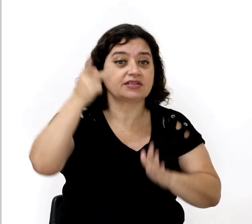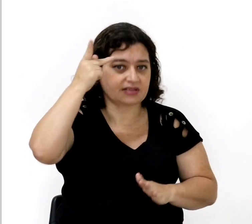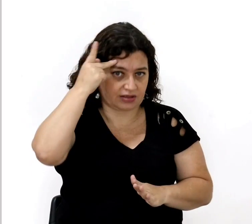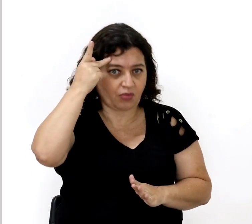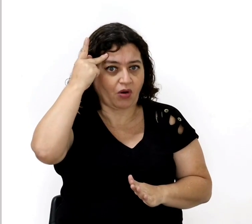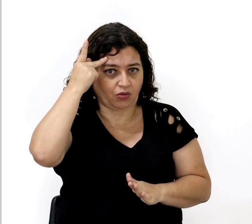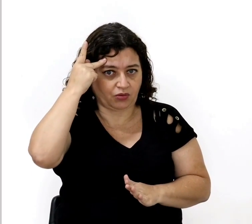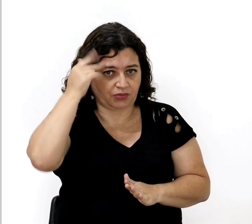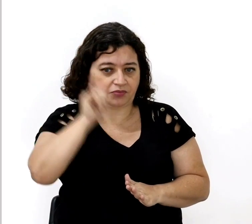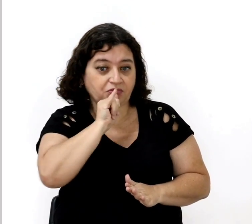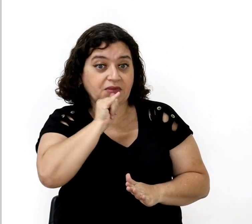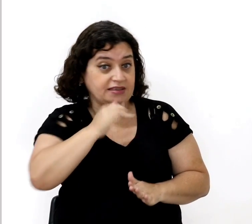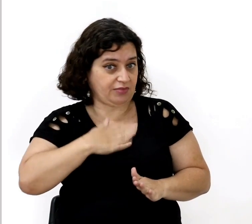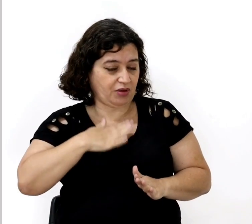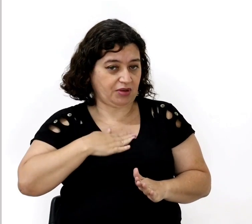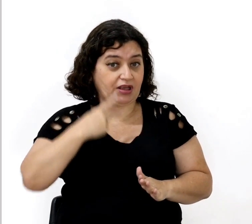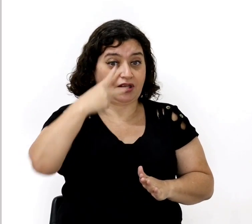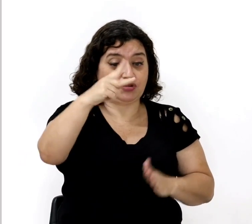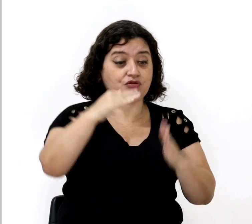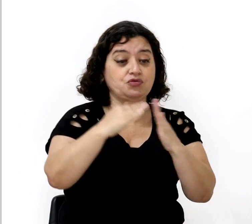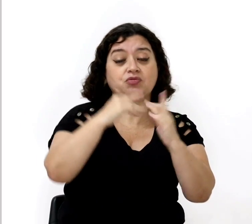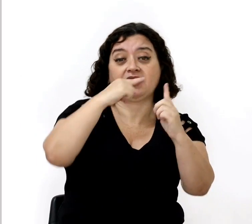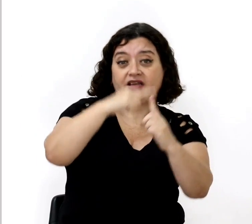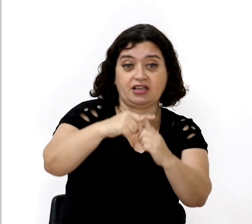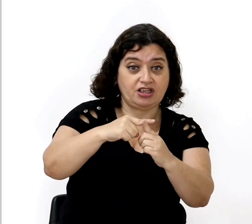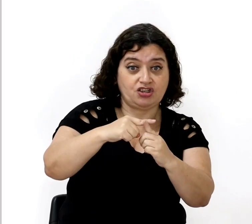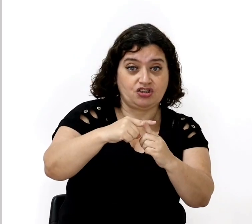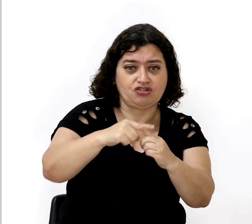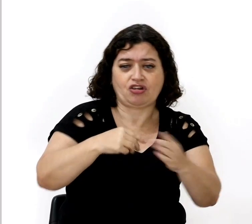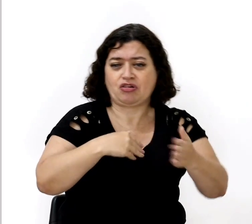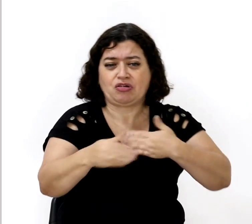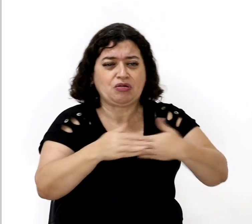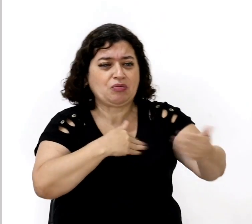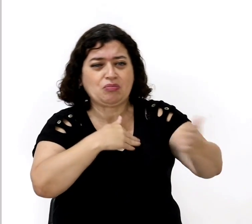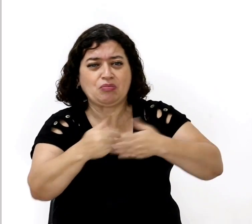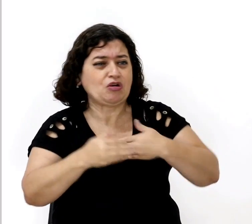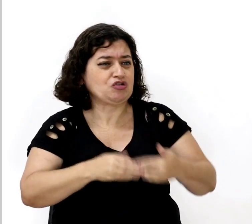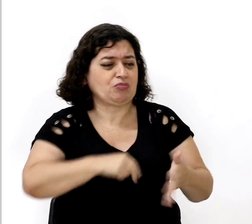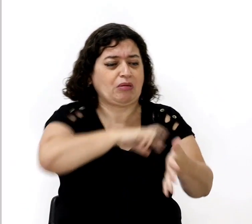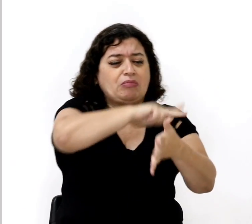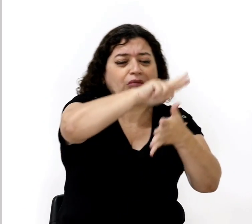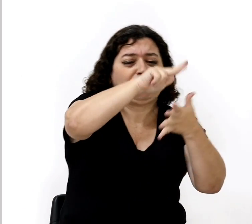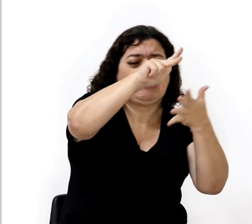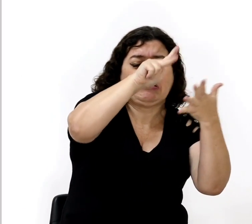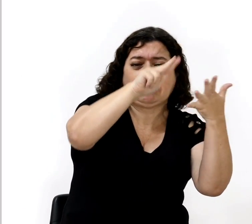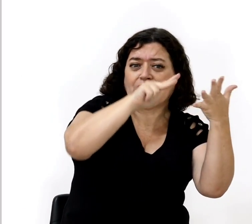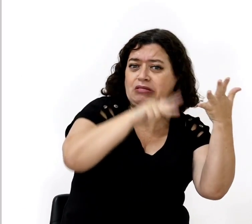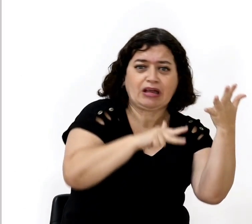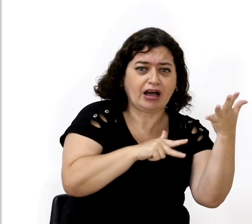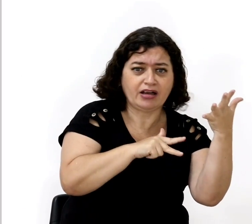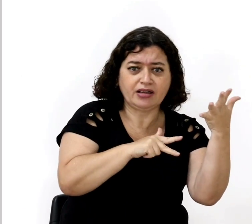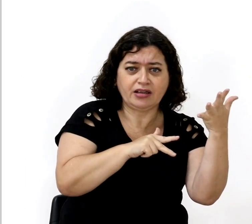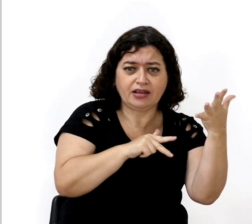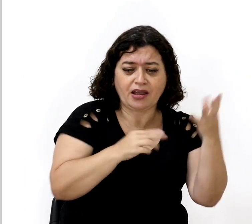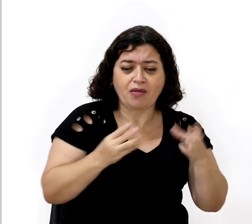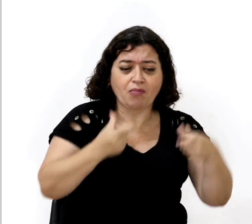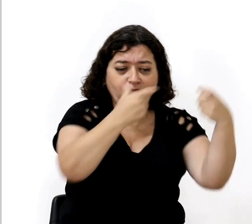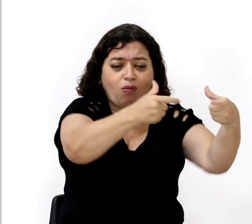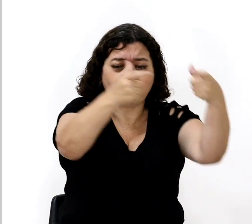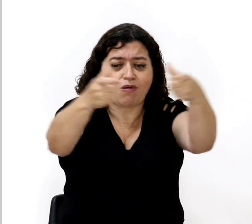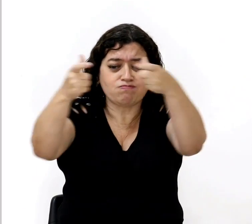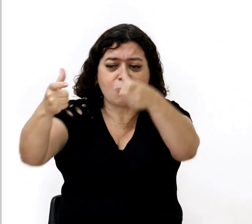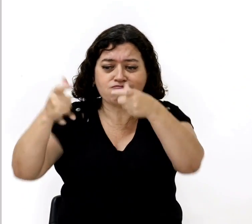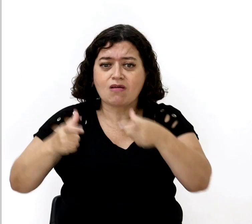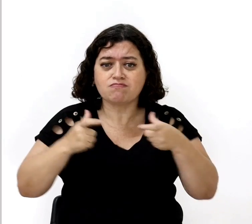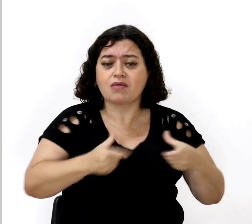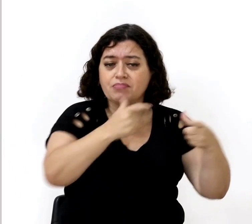Medeiros, em São Paulo. A sua igreja aí, que pode estar no Itaim Paulista, no Jardim Mabel, no Jardim Ângela,